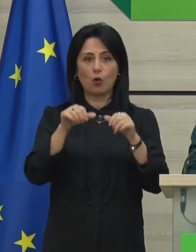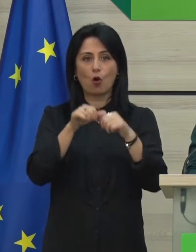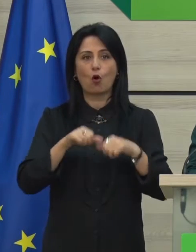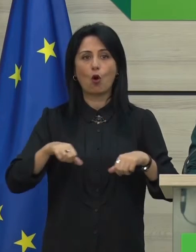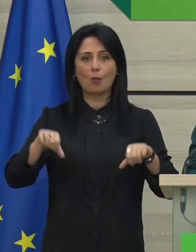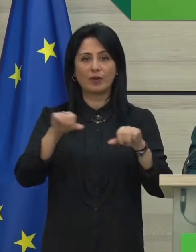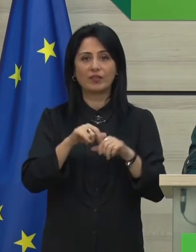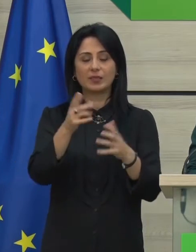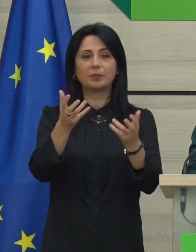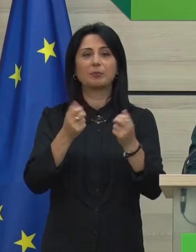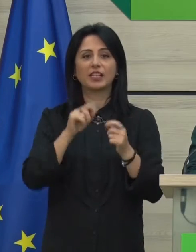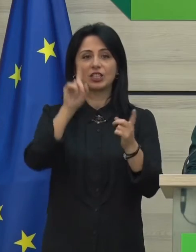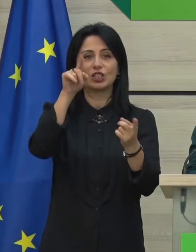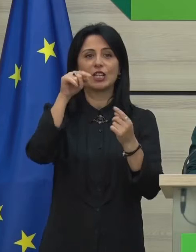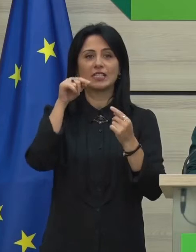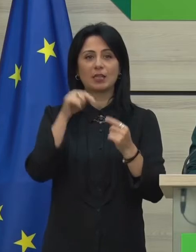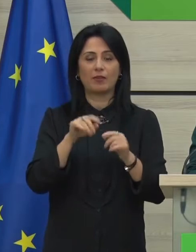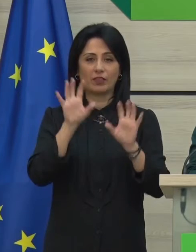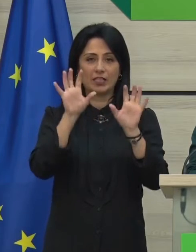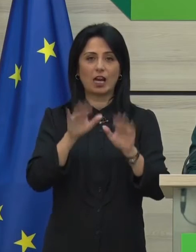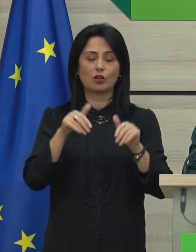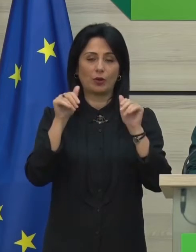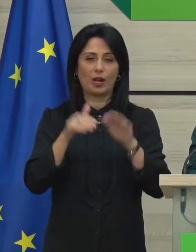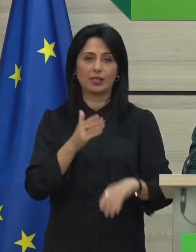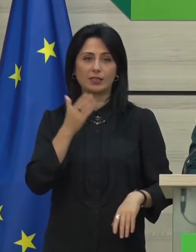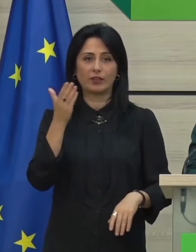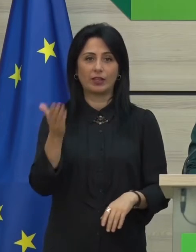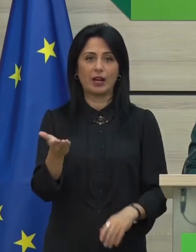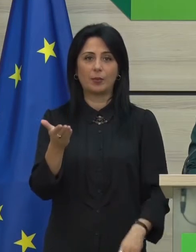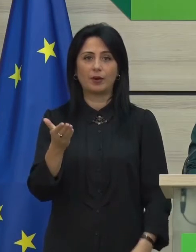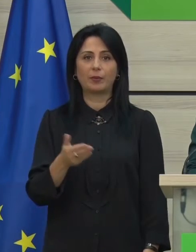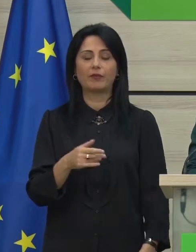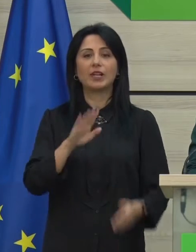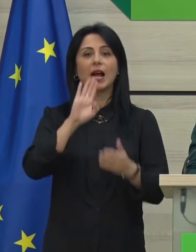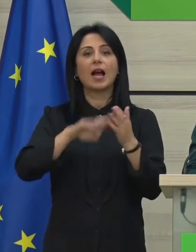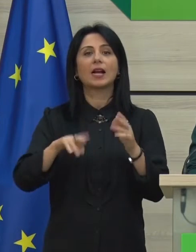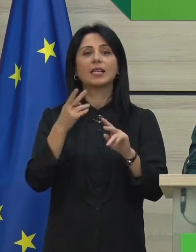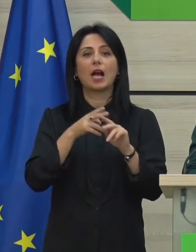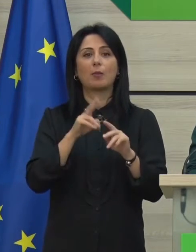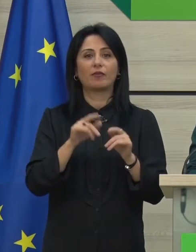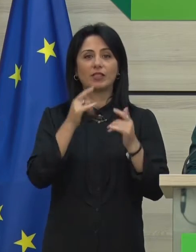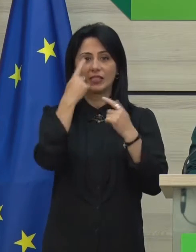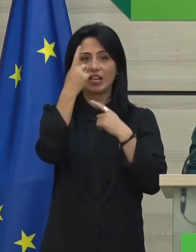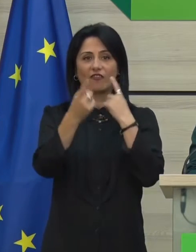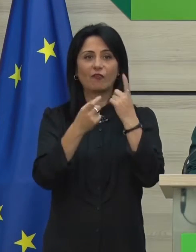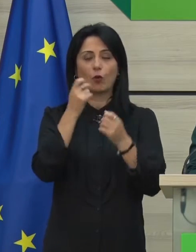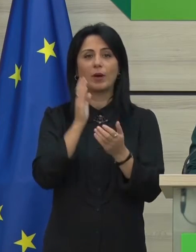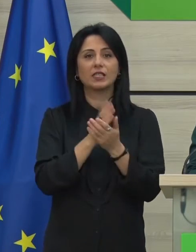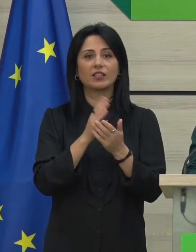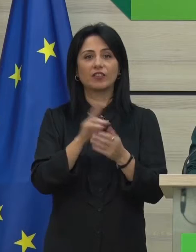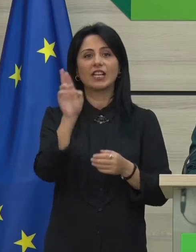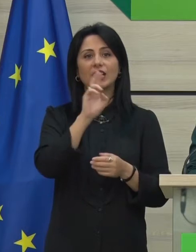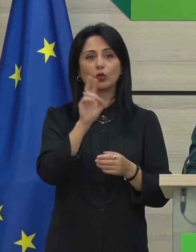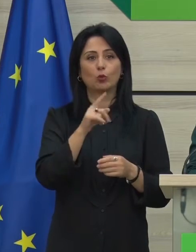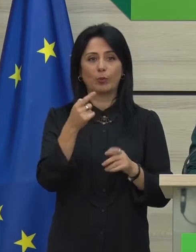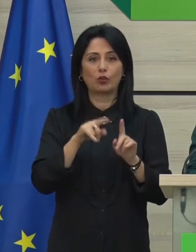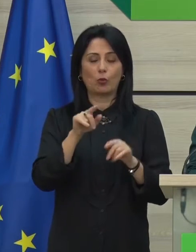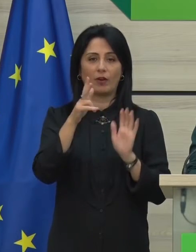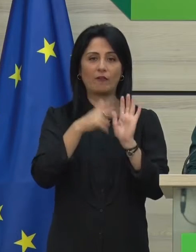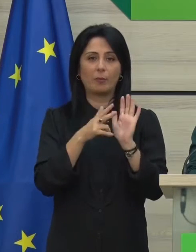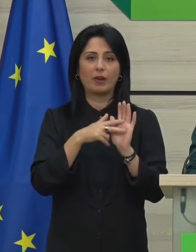კომისია და მიიღებს შესაბამის კანონისმიერ გადაწყვეტილებას. Გარდა ამისა, გავრცელდა ინფორმაცია, რომ დიდუბის ნომერ